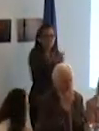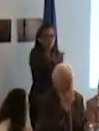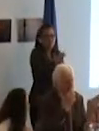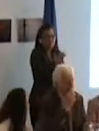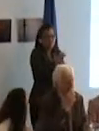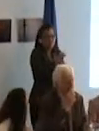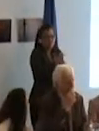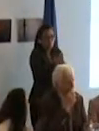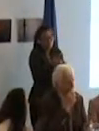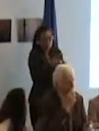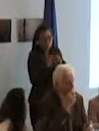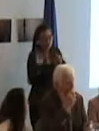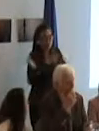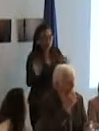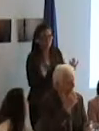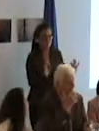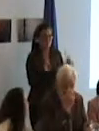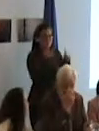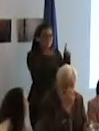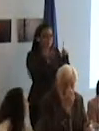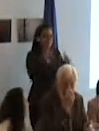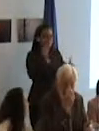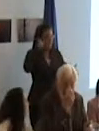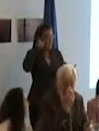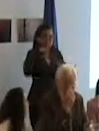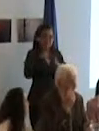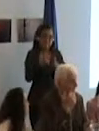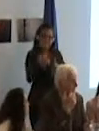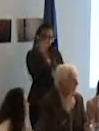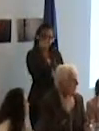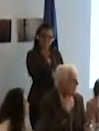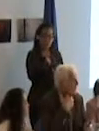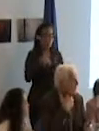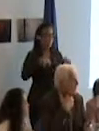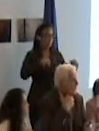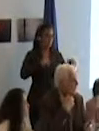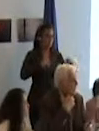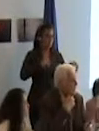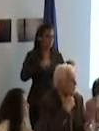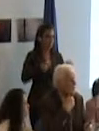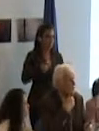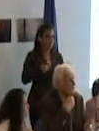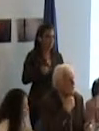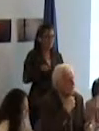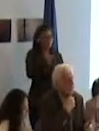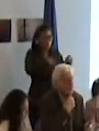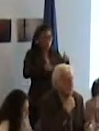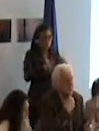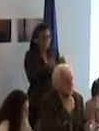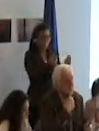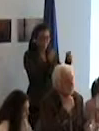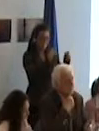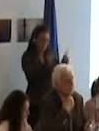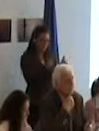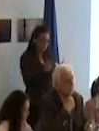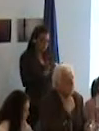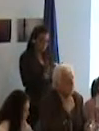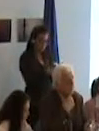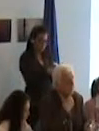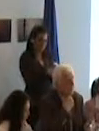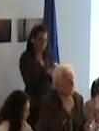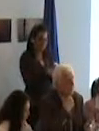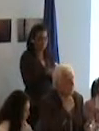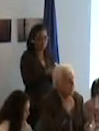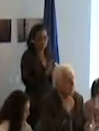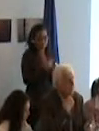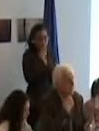preguntas que van a ser muy pertinentes para la plenaria. Hay unas preguntas que quisiera invitar a